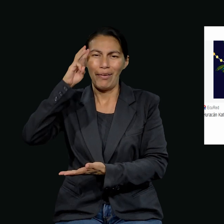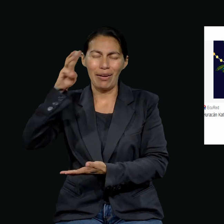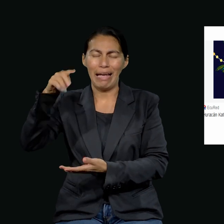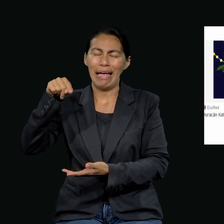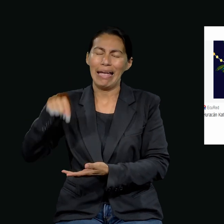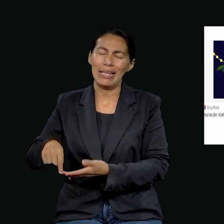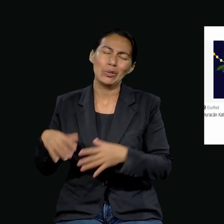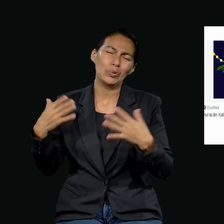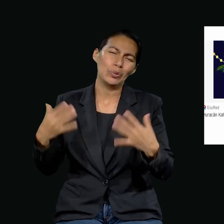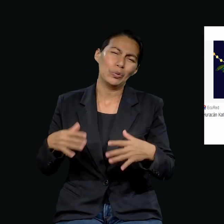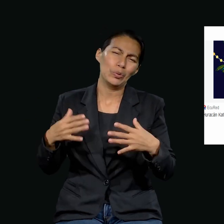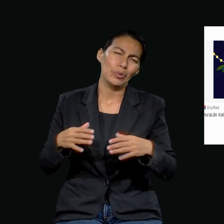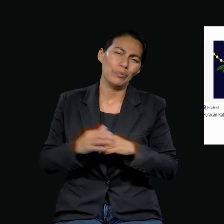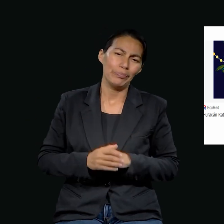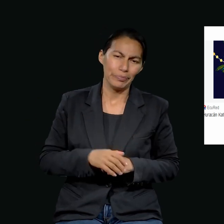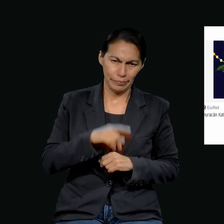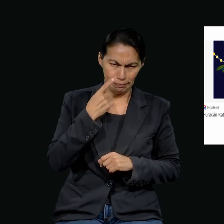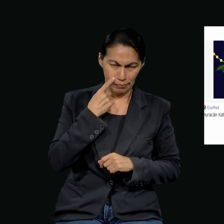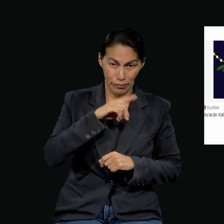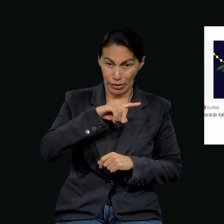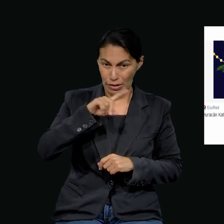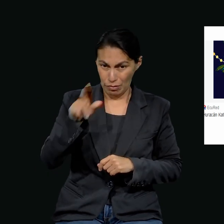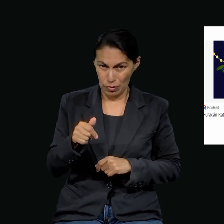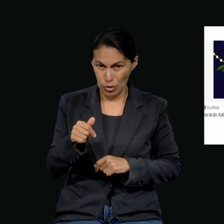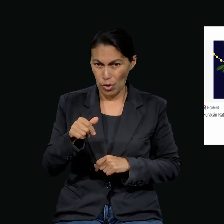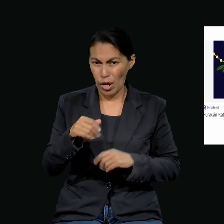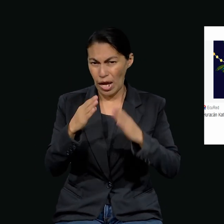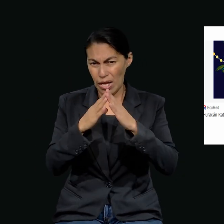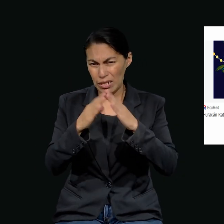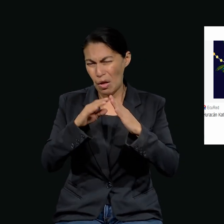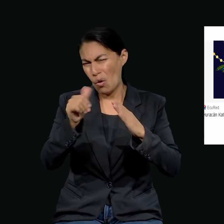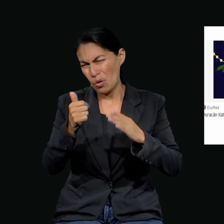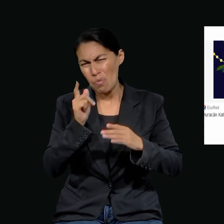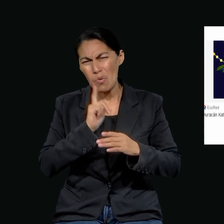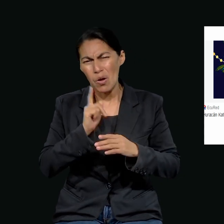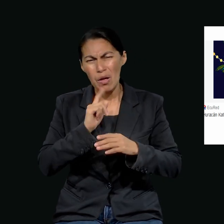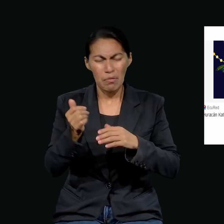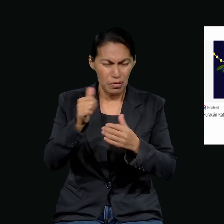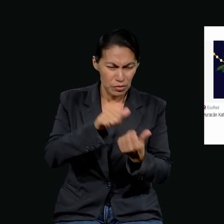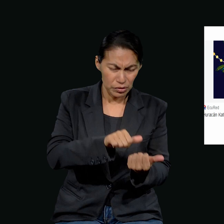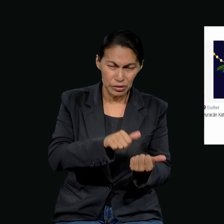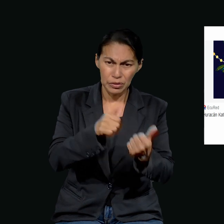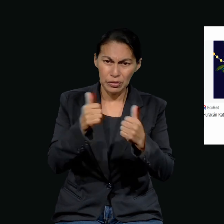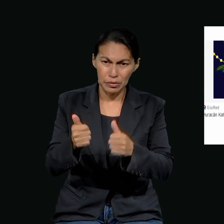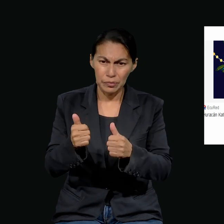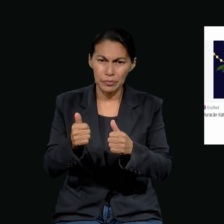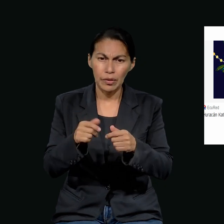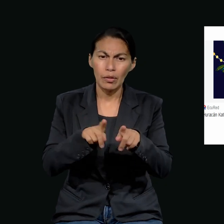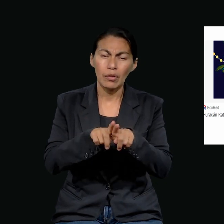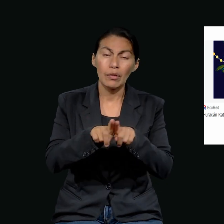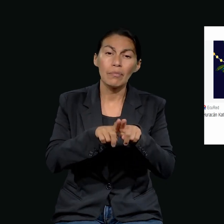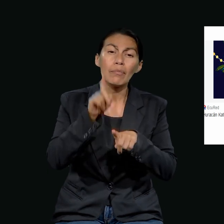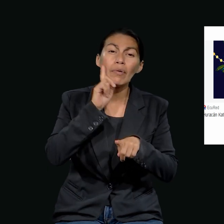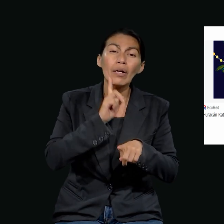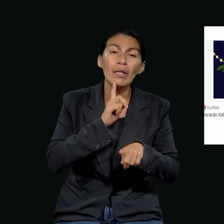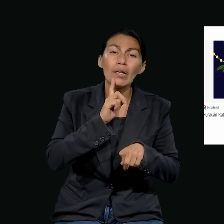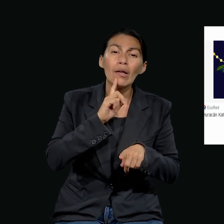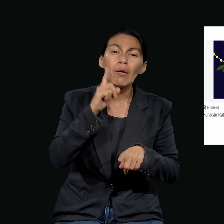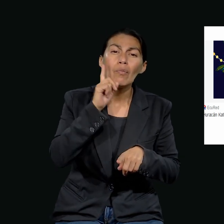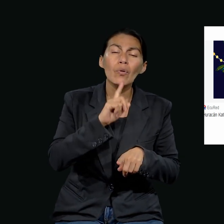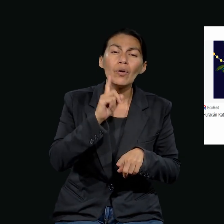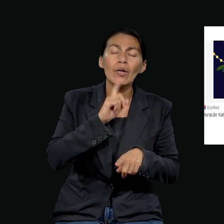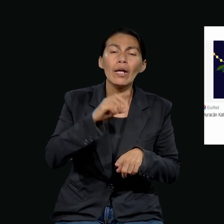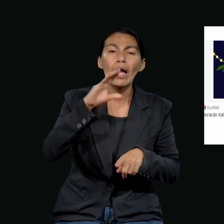es cuando voy a abrir los libros, ya en casa de una señora que después se bautizó también, y este testimonio le ayudó mucho a la hermana Caridad